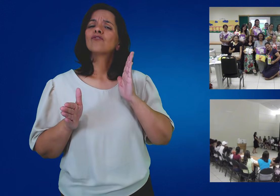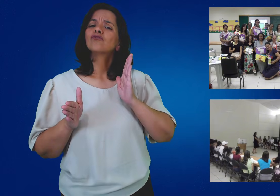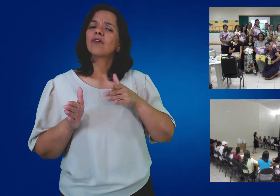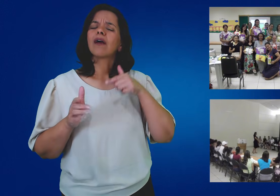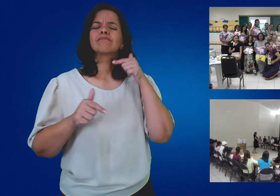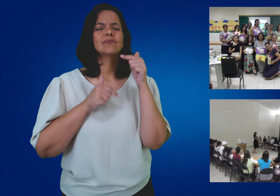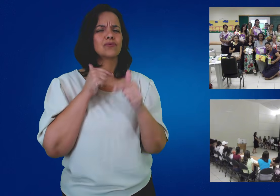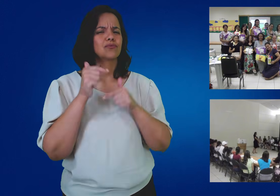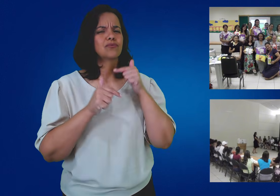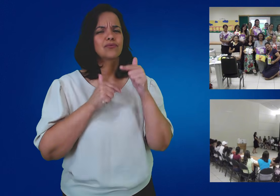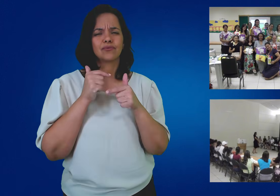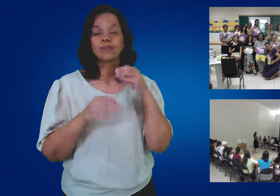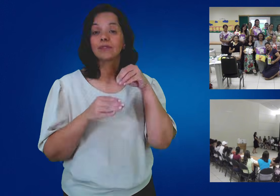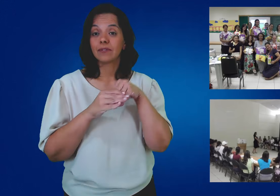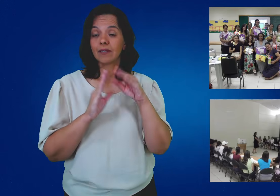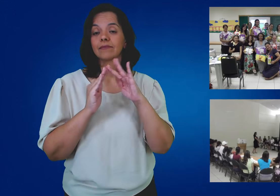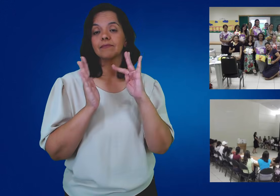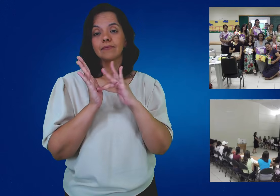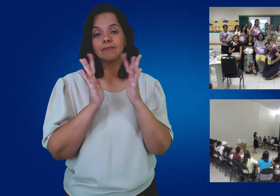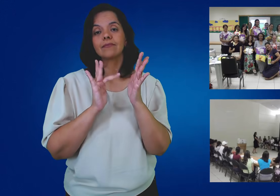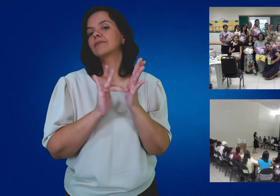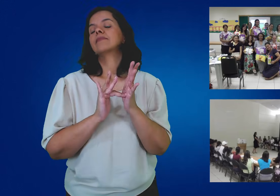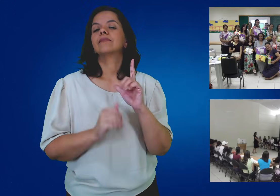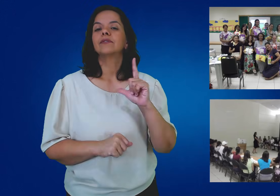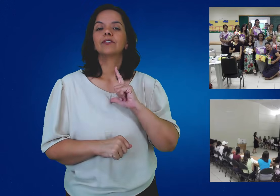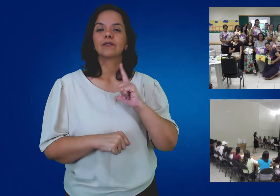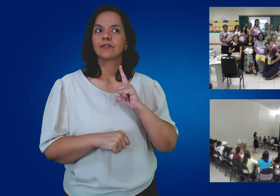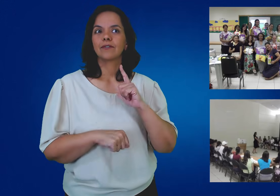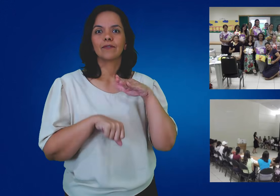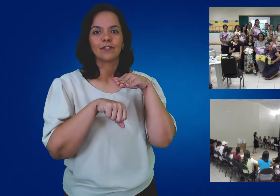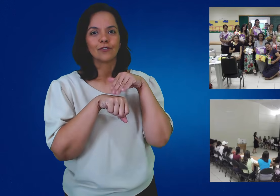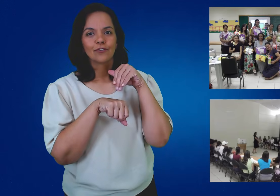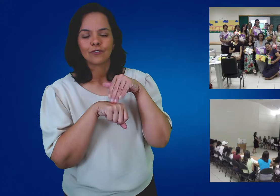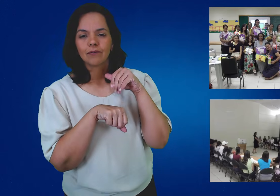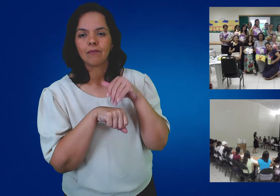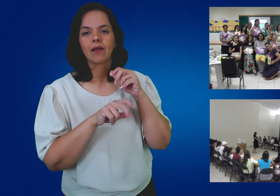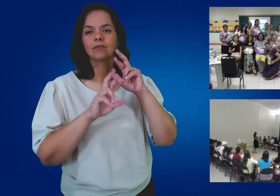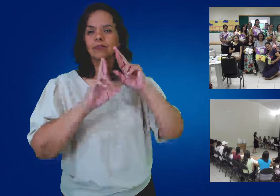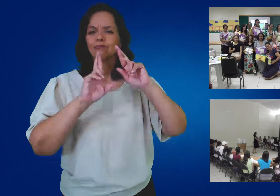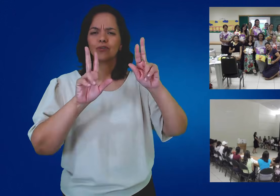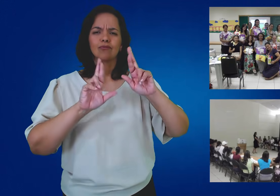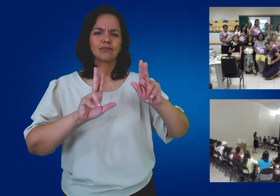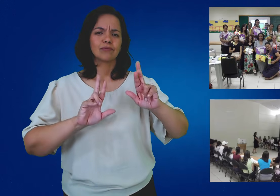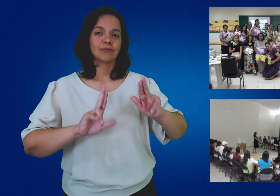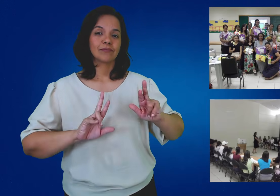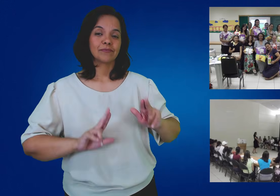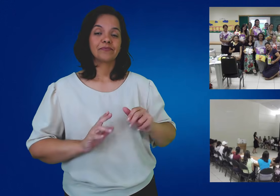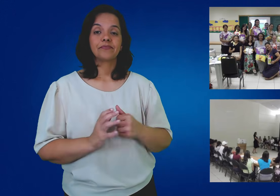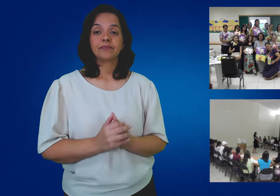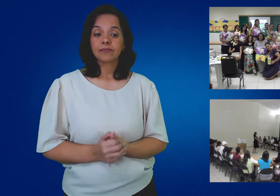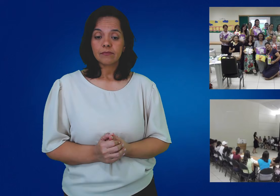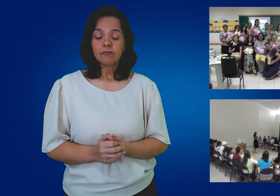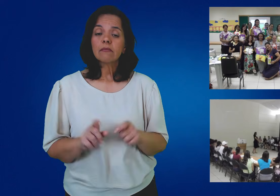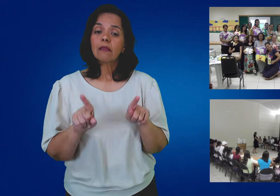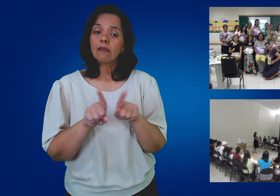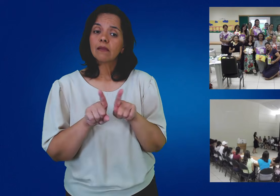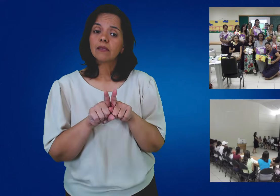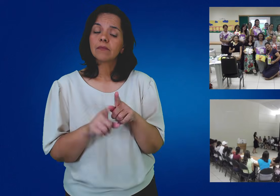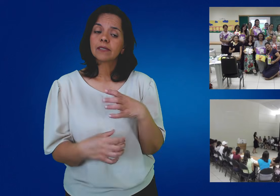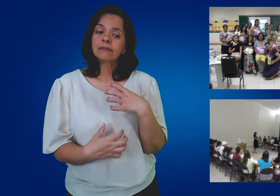Enquanto membro da igreja, eu já servi dentro da igreja, já tive vários chamados,